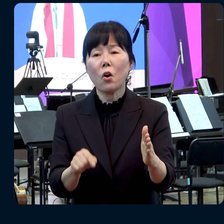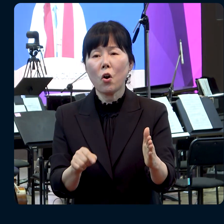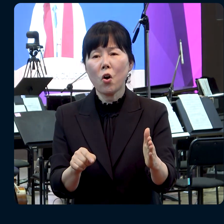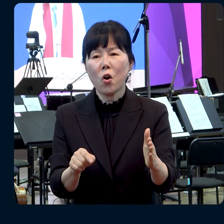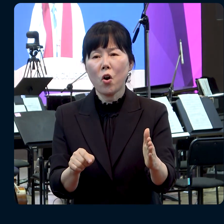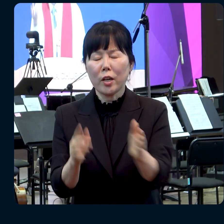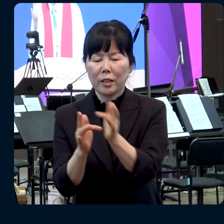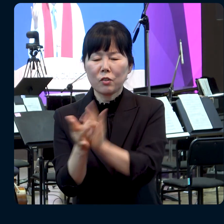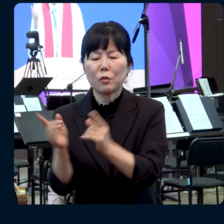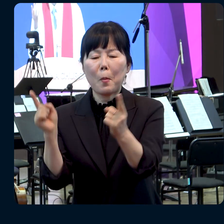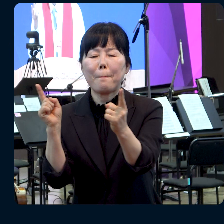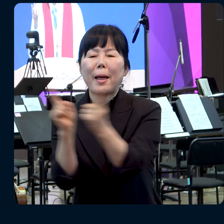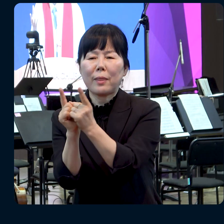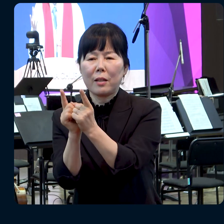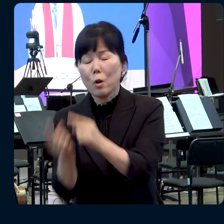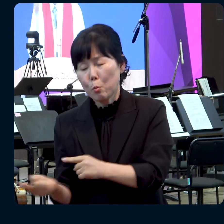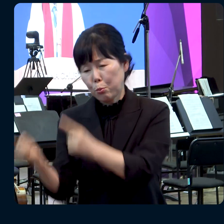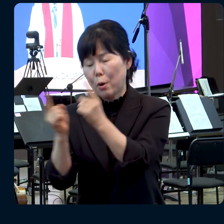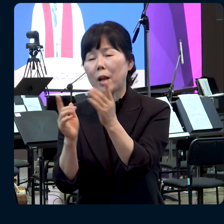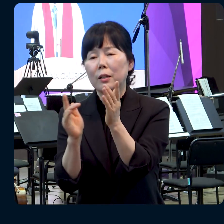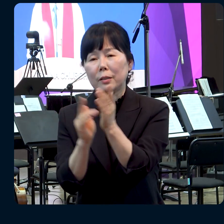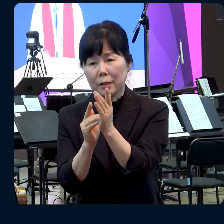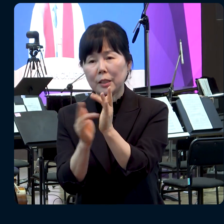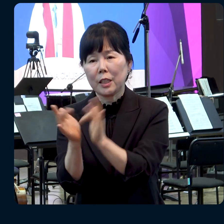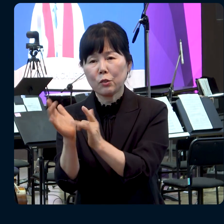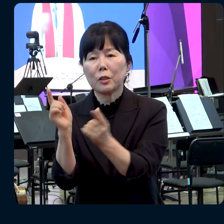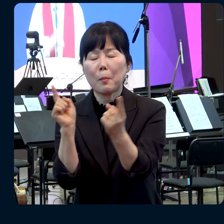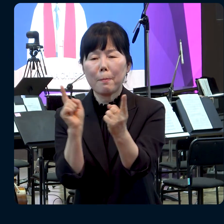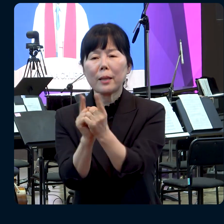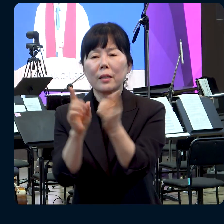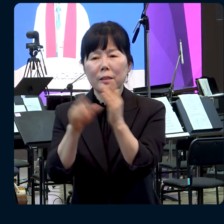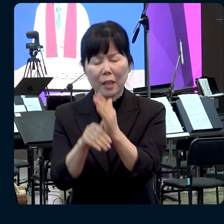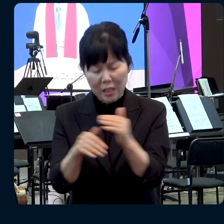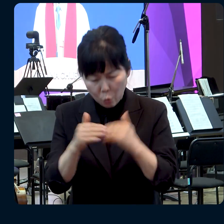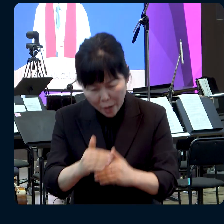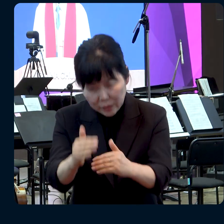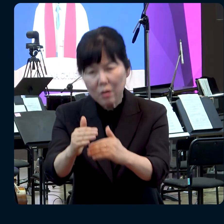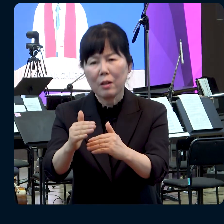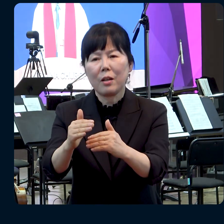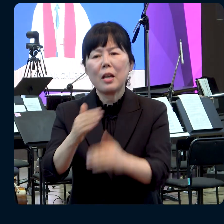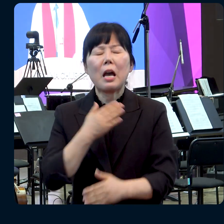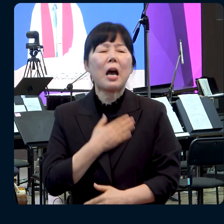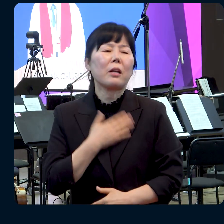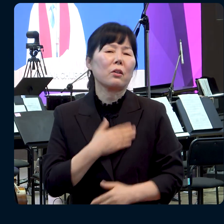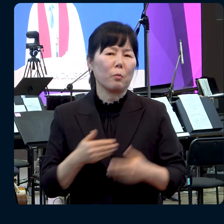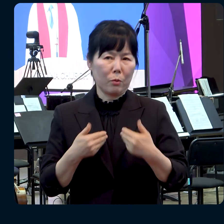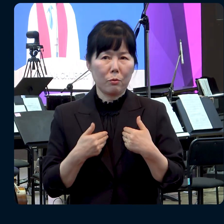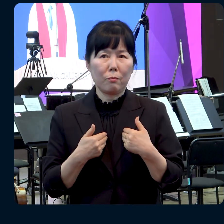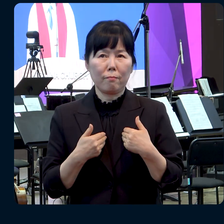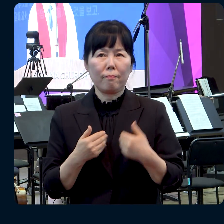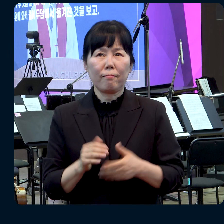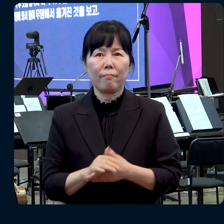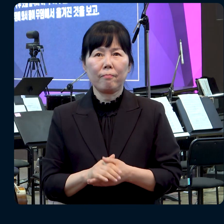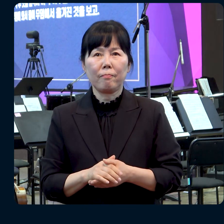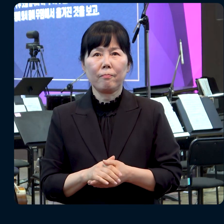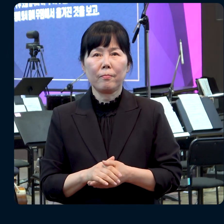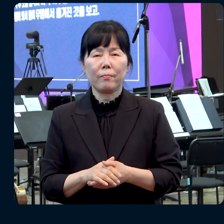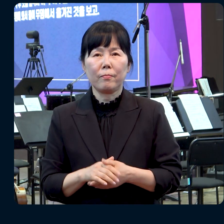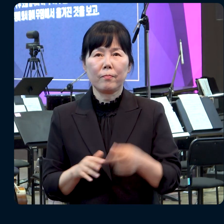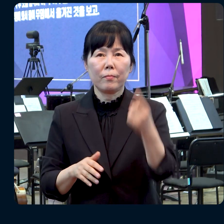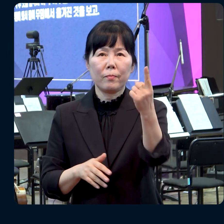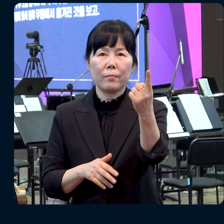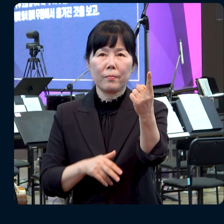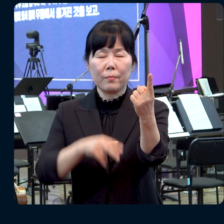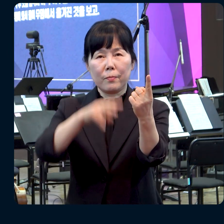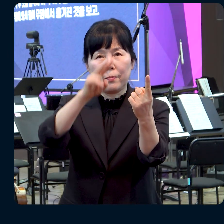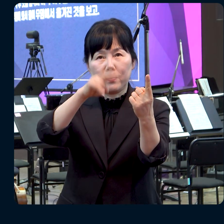입에서 라보니라는 말이 나왔는지, 이걸 알아야 제대로 알 수가 있어요. 먼저 1절 말씀을 함께 읽겠습니다. 1절